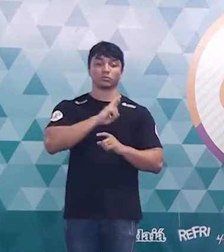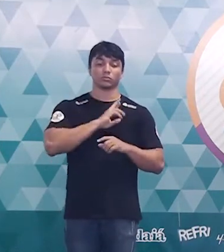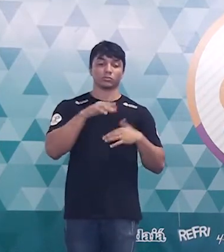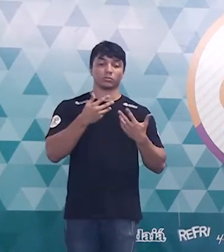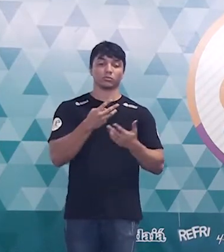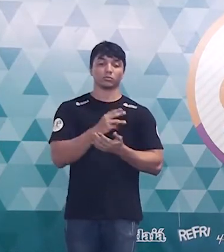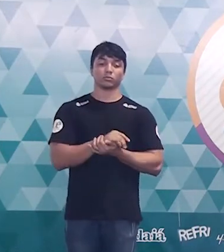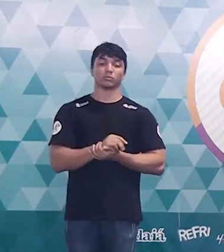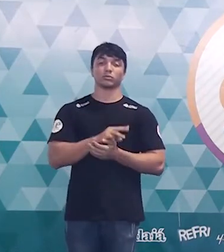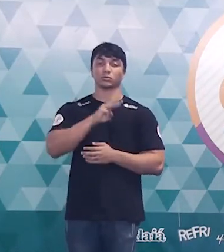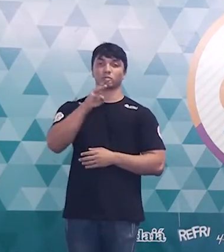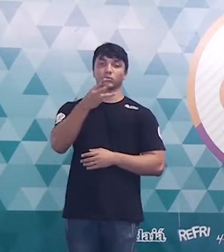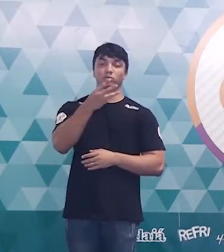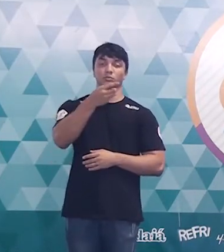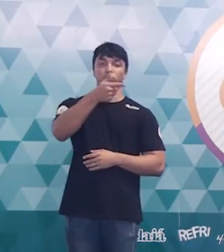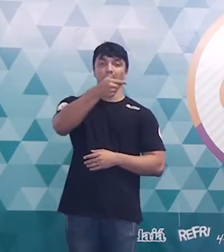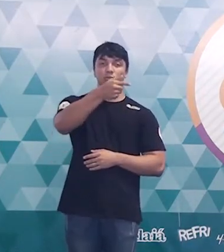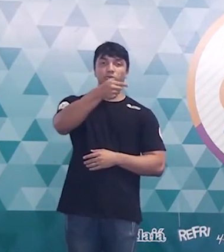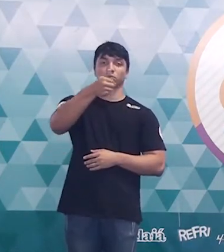resposta será quanto?